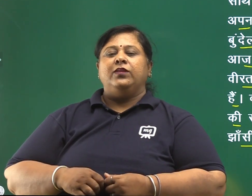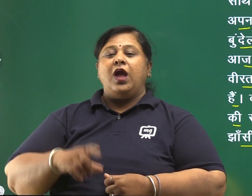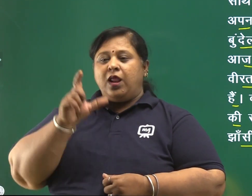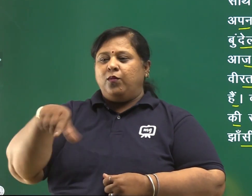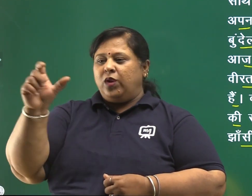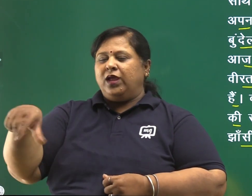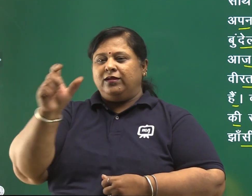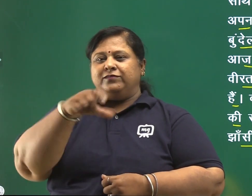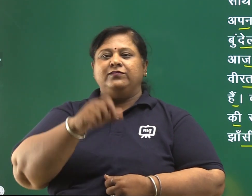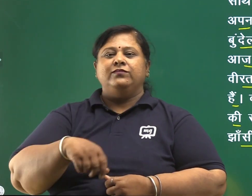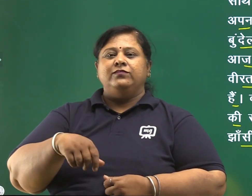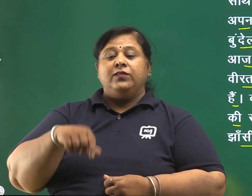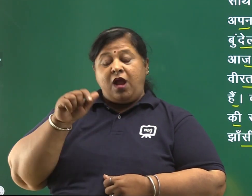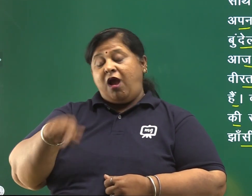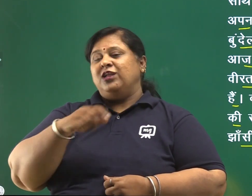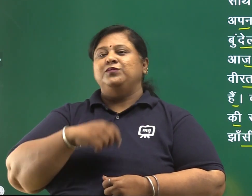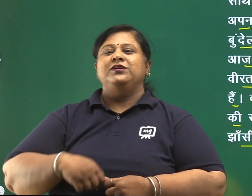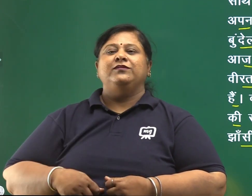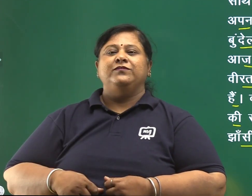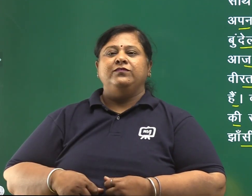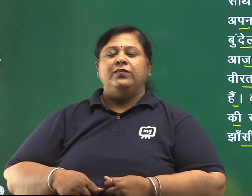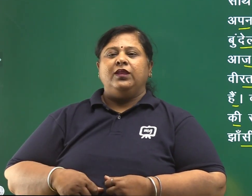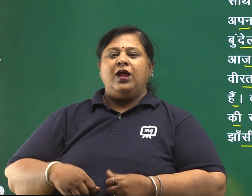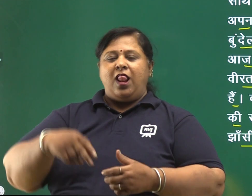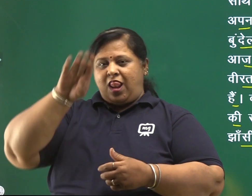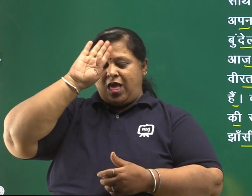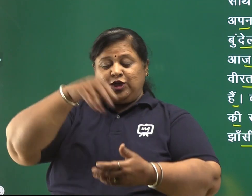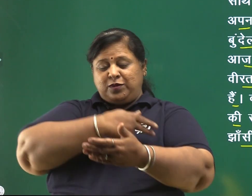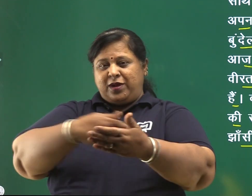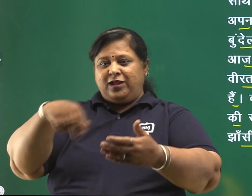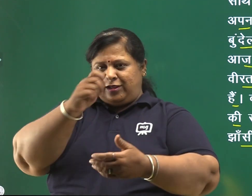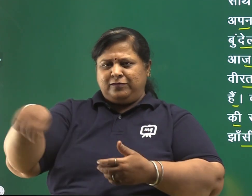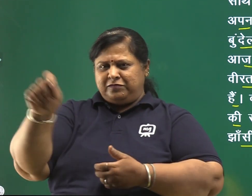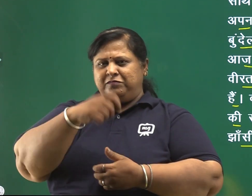हरबोले आज भी लक्ष्मीबाई की